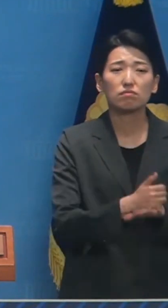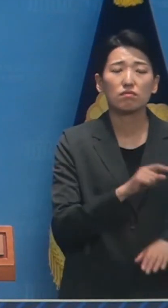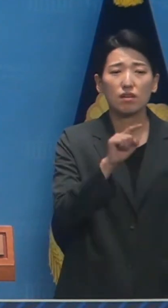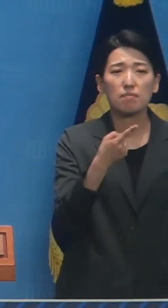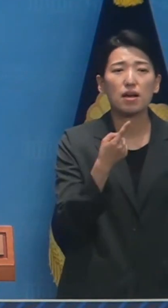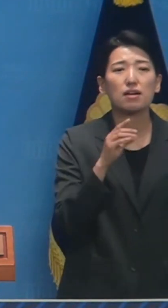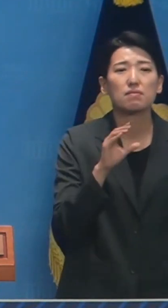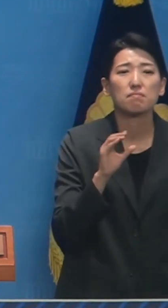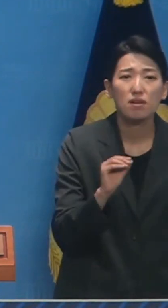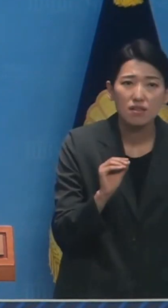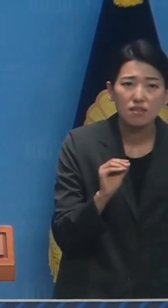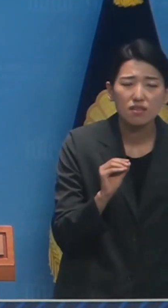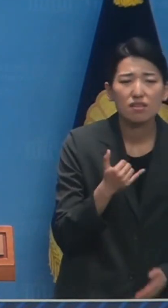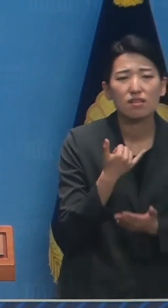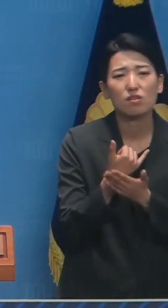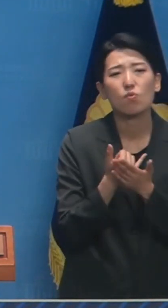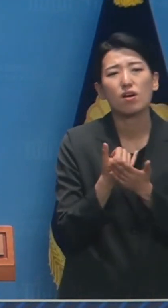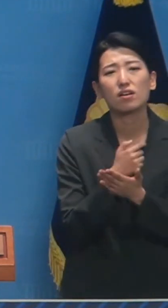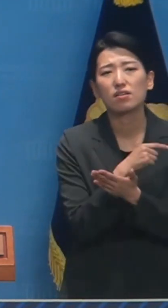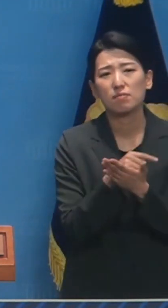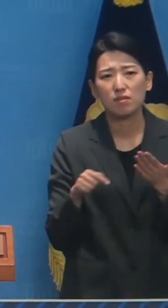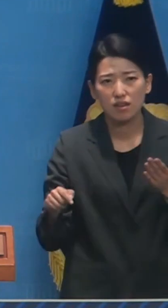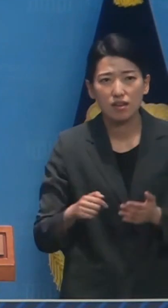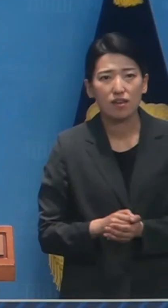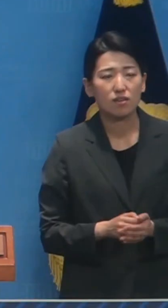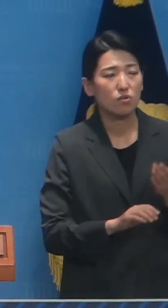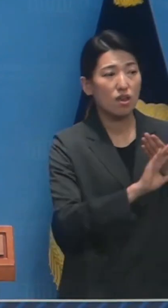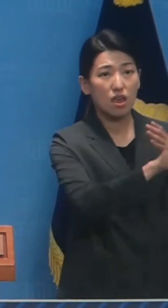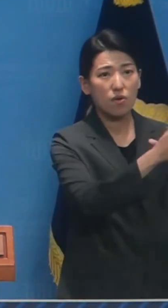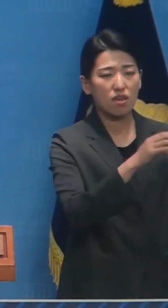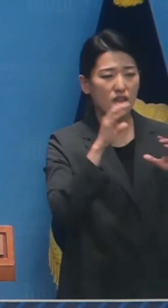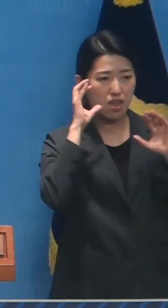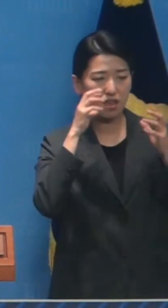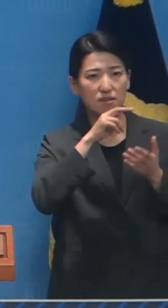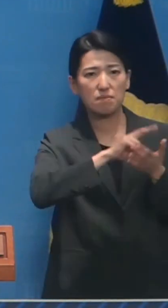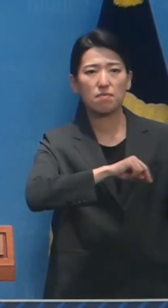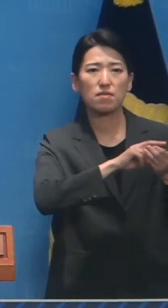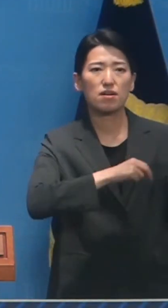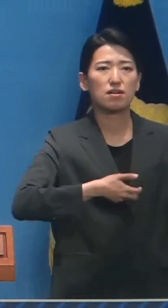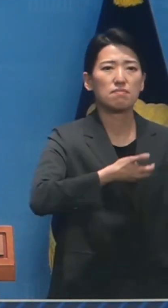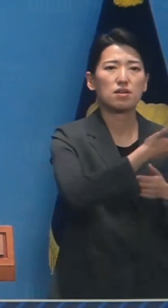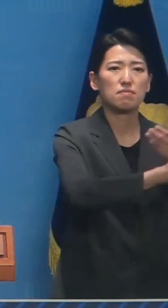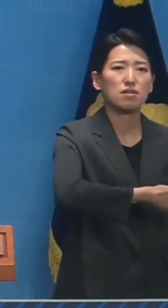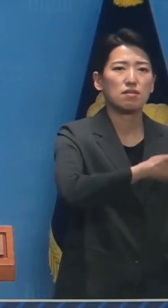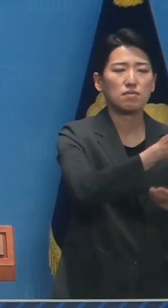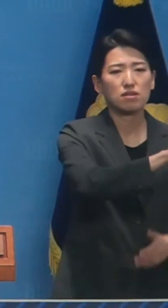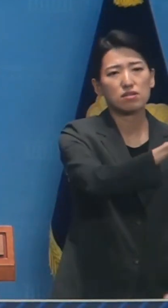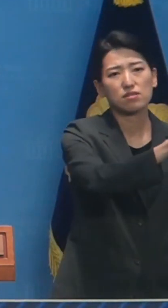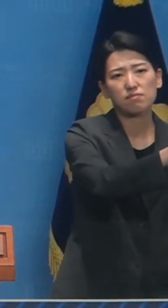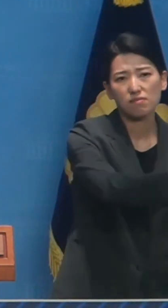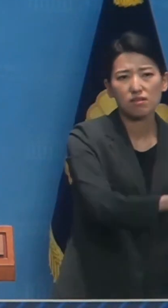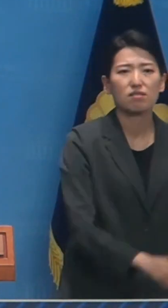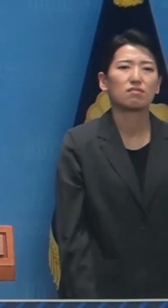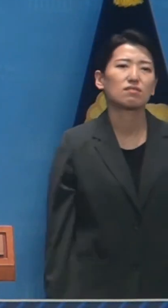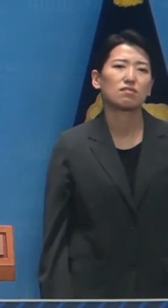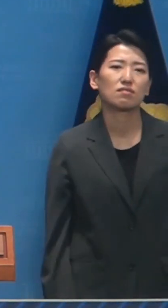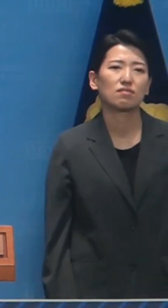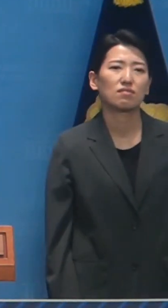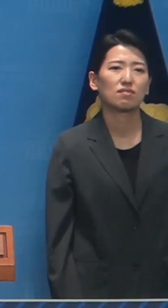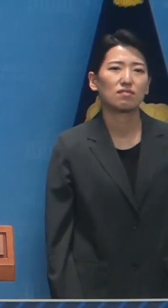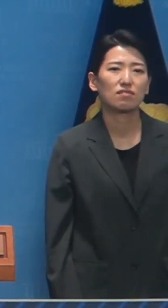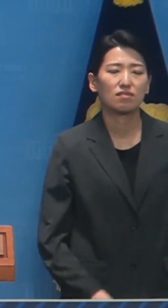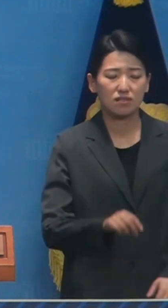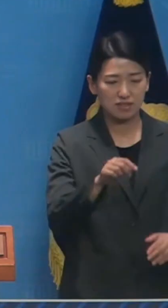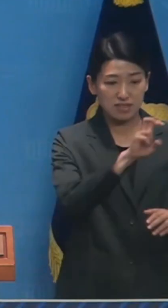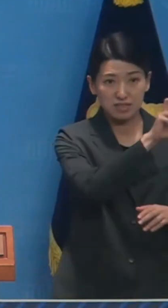시설 피해인들과 20만 해외 입양, 10만의 국내 입양, 아동들에 대한